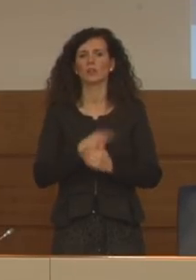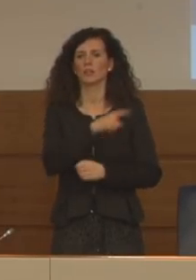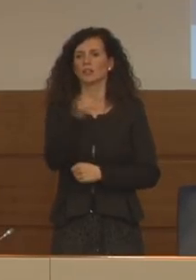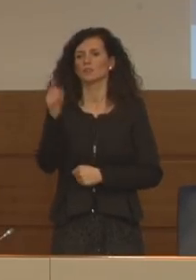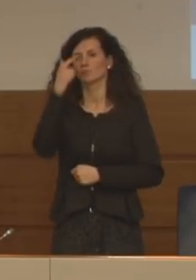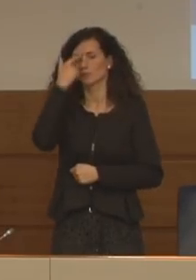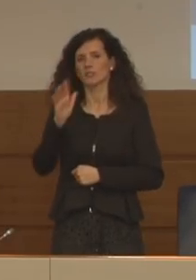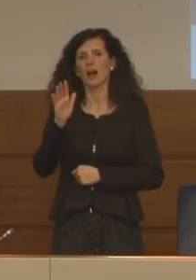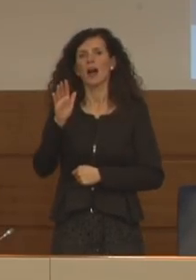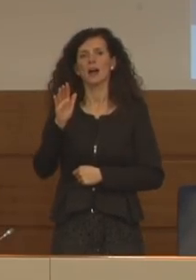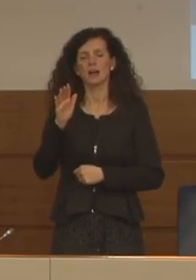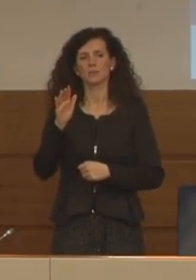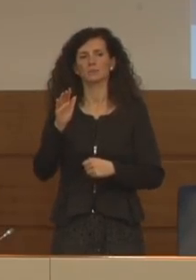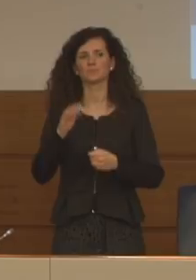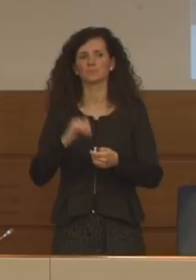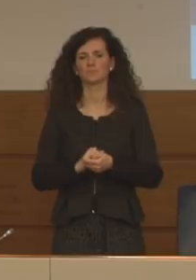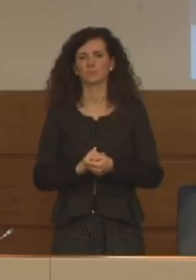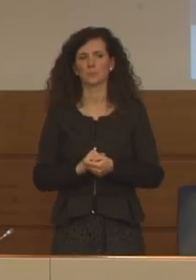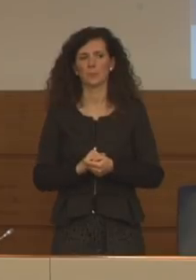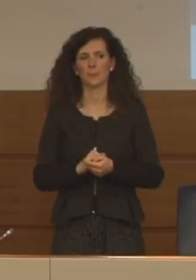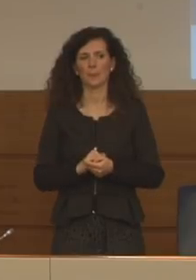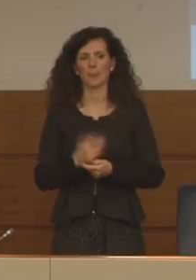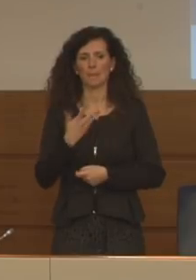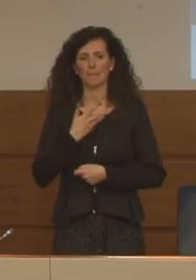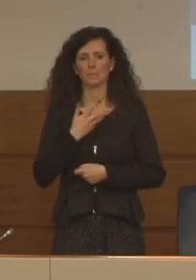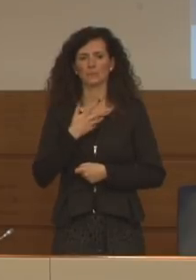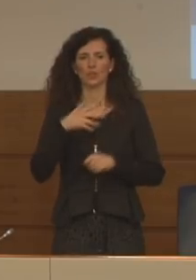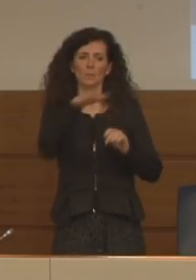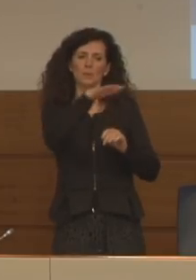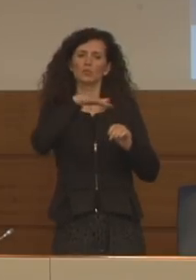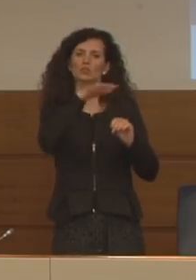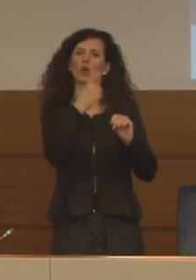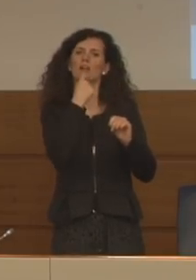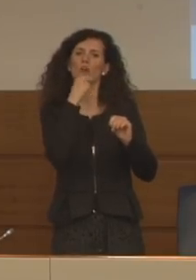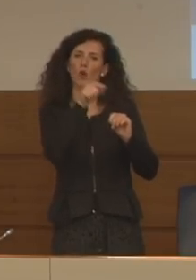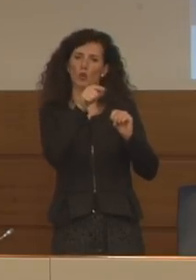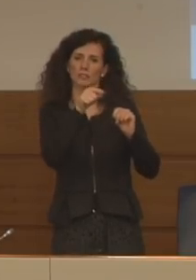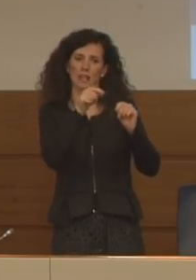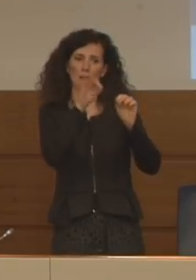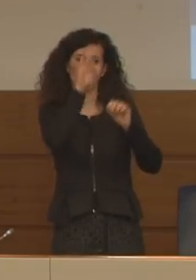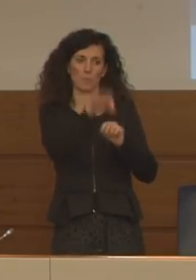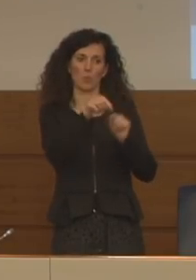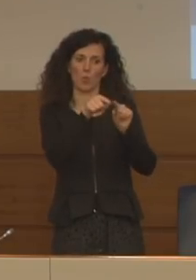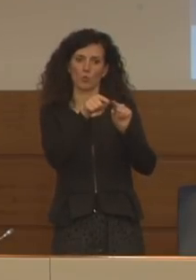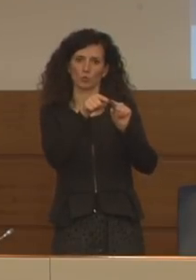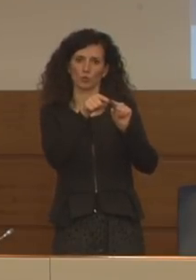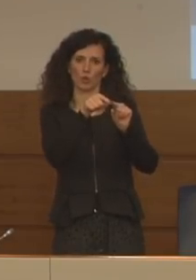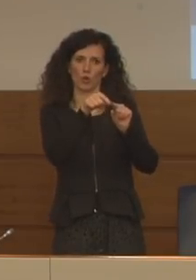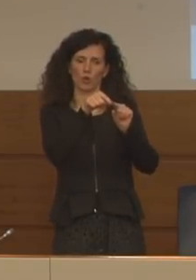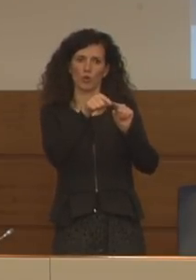ristretta nella quale c'era la zona rossa il resto dell'italia era